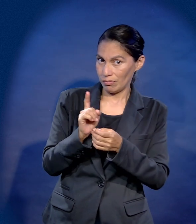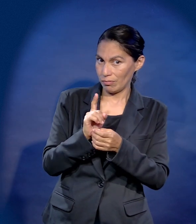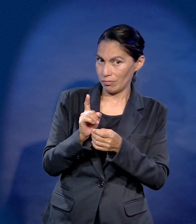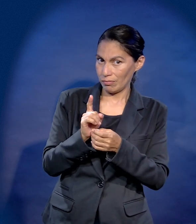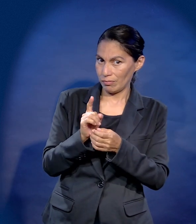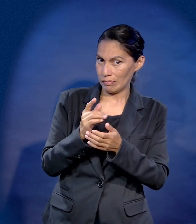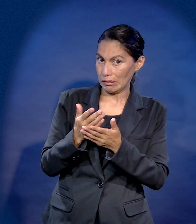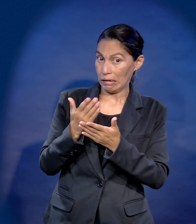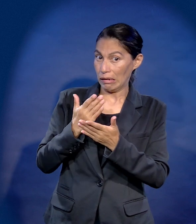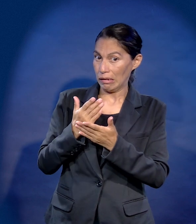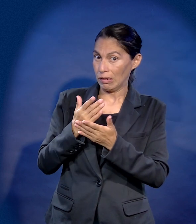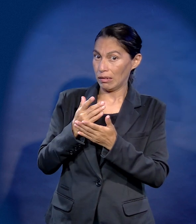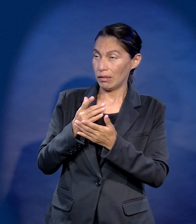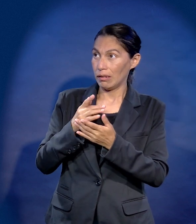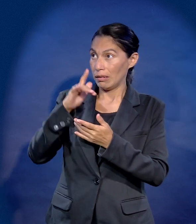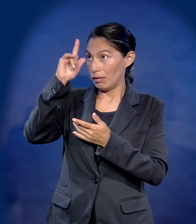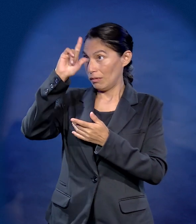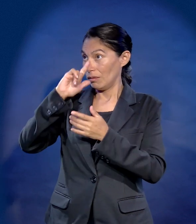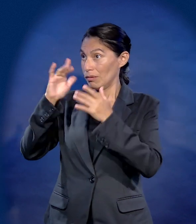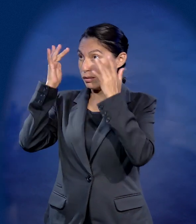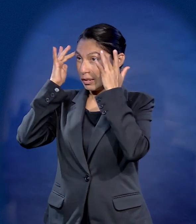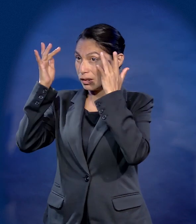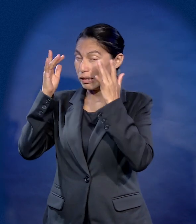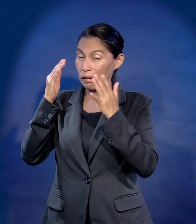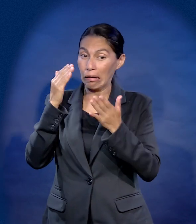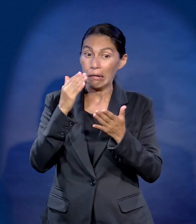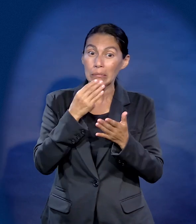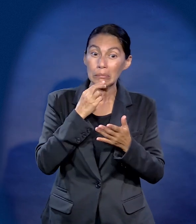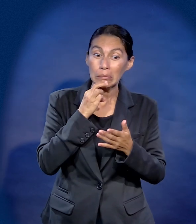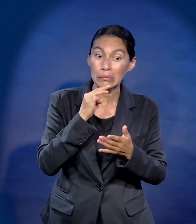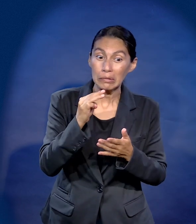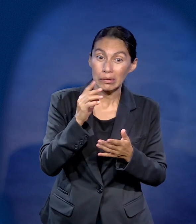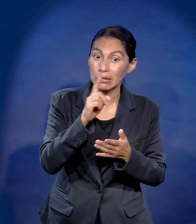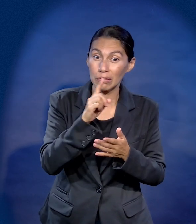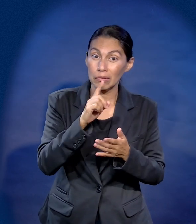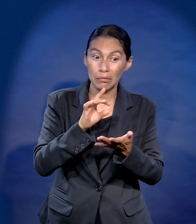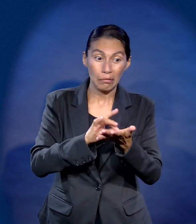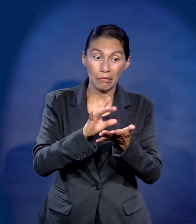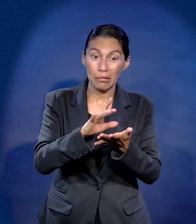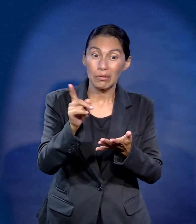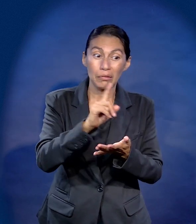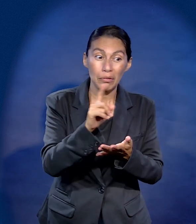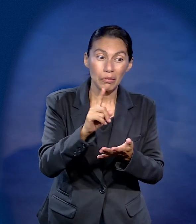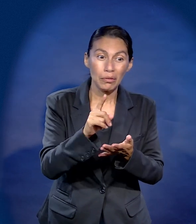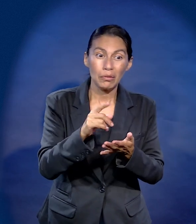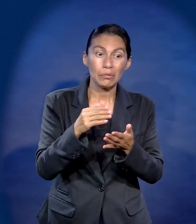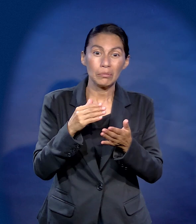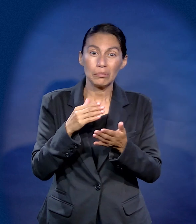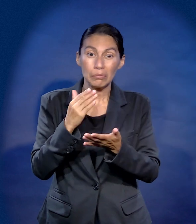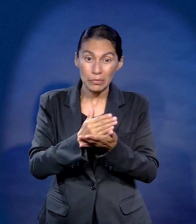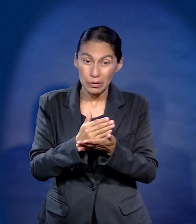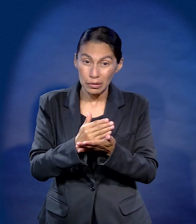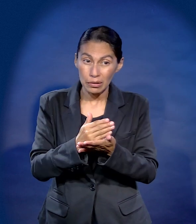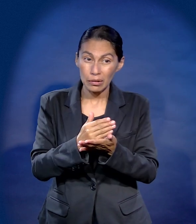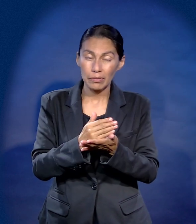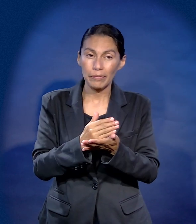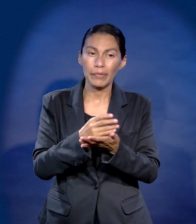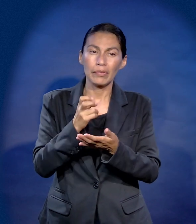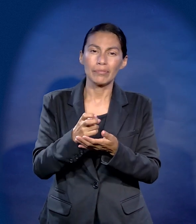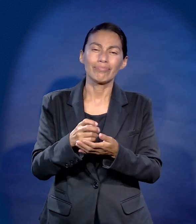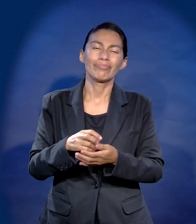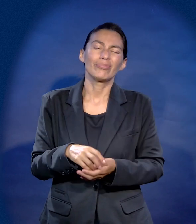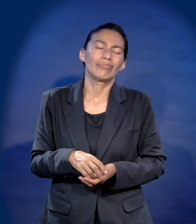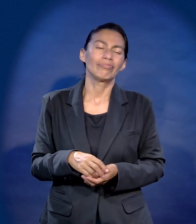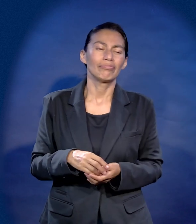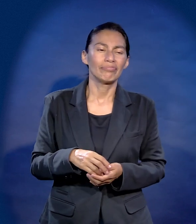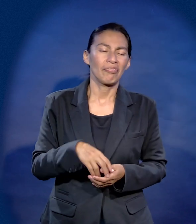esposa. Y antes de mandar el mensaje, el Espíritu Santo dice, no, para, para, para. Eso no es así. Y